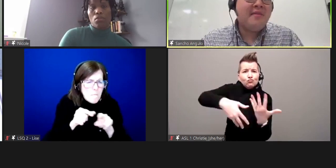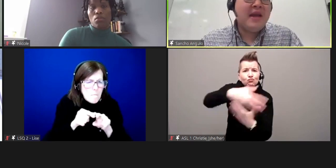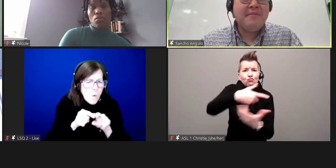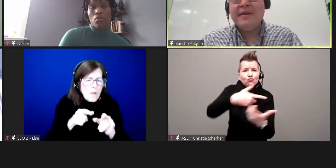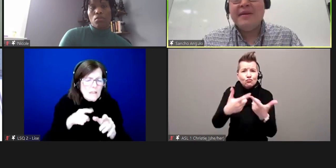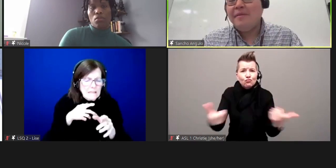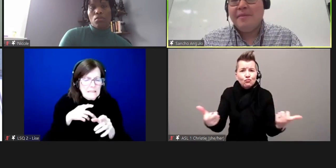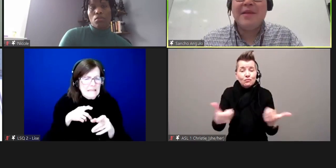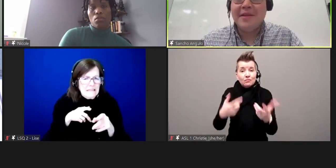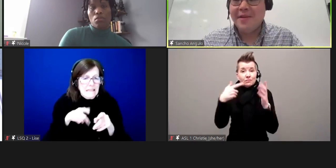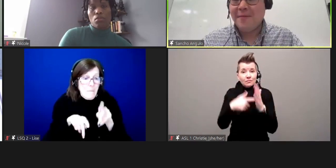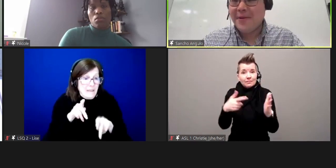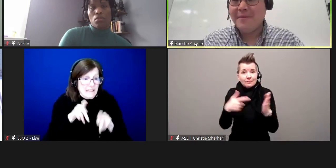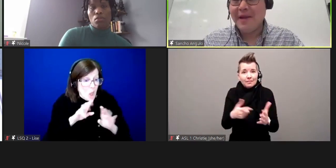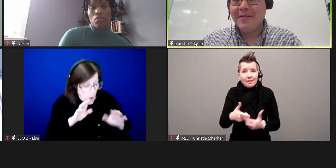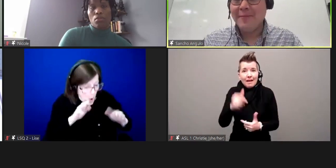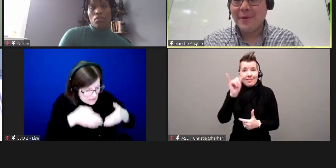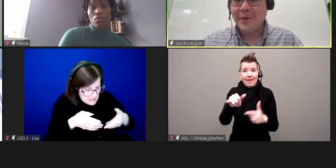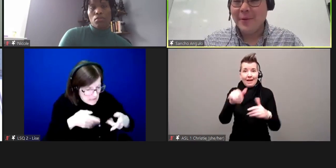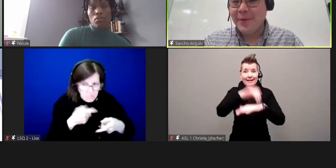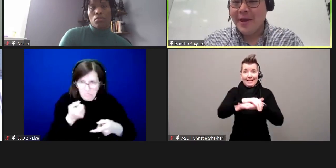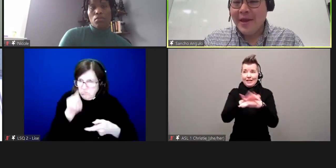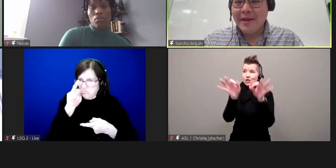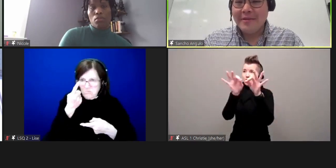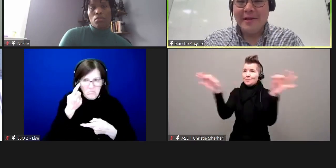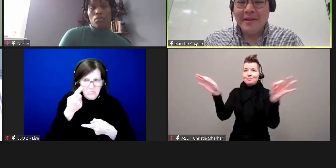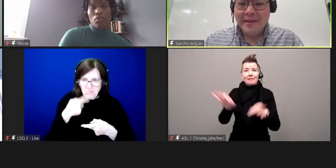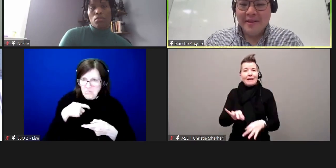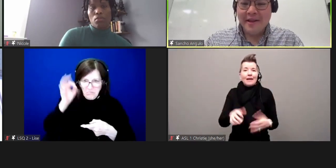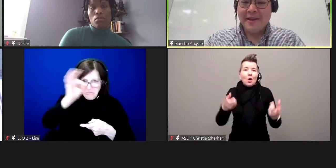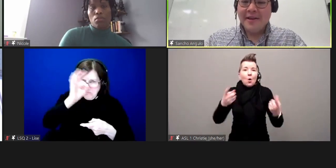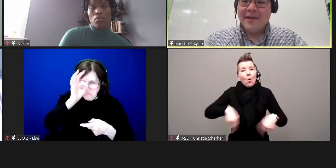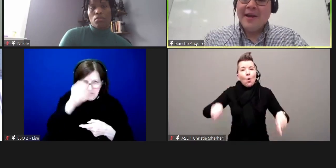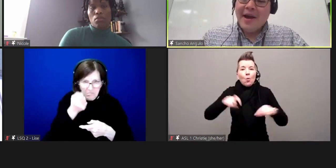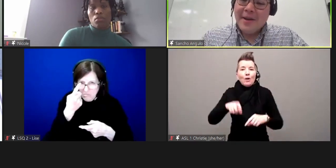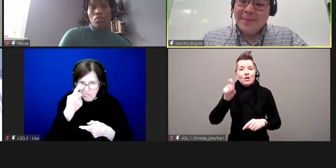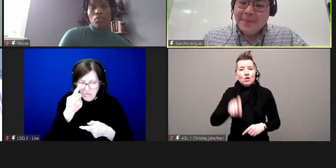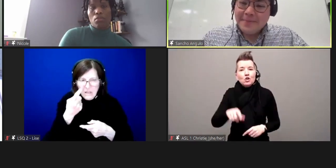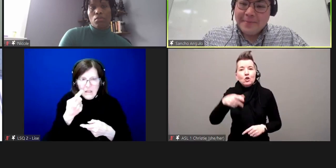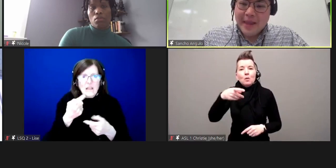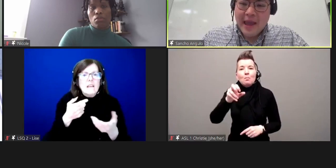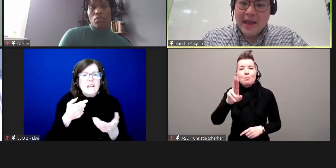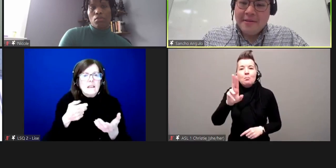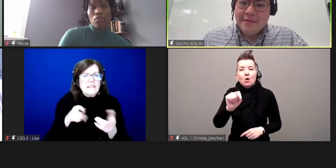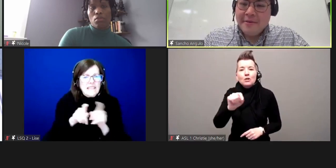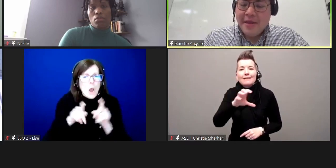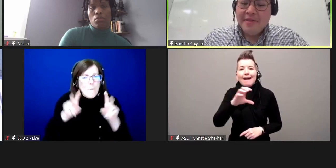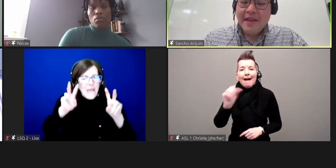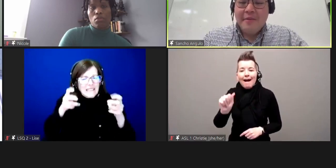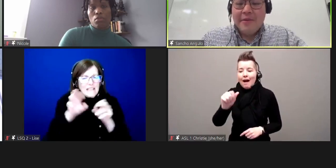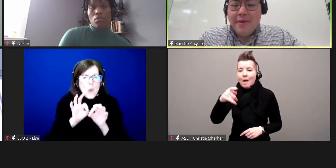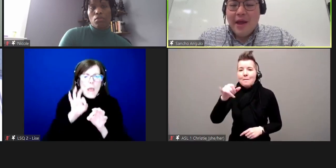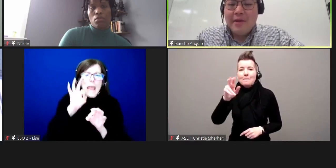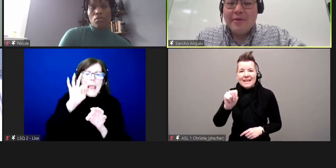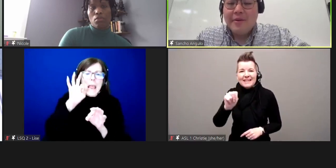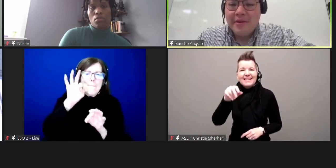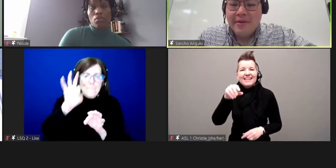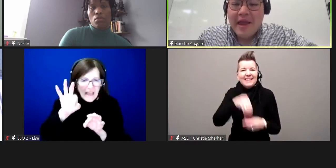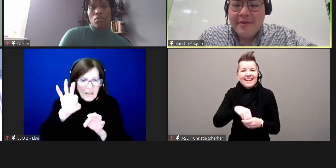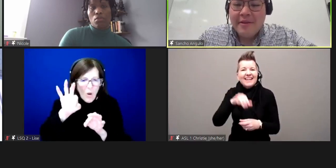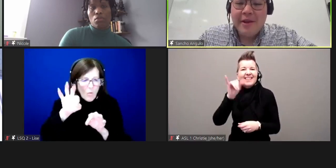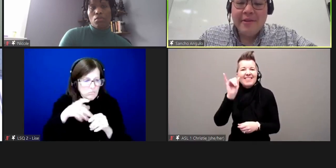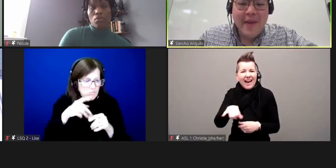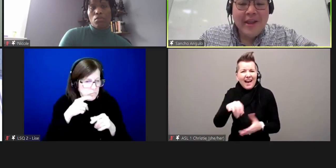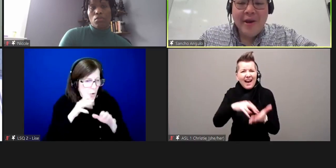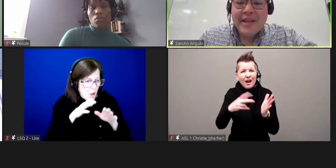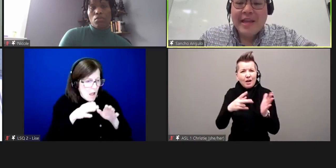attention avec des expressions comme « bon, épinglons ça », difficile pour quelqu'un qui est autiste